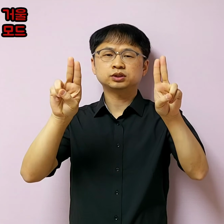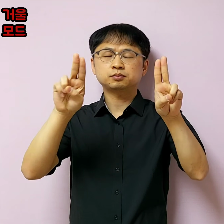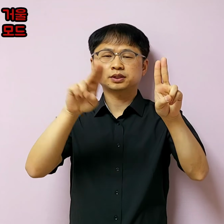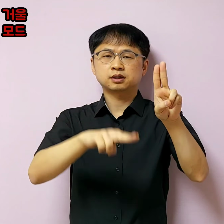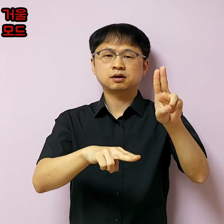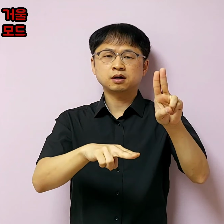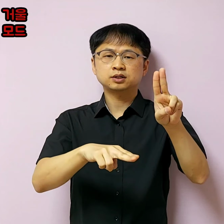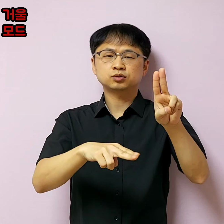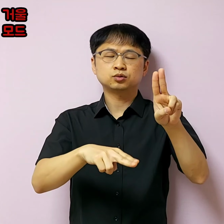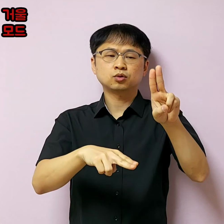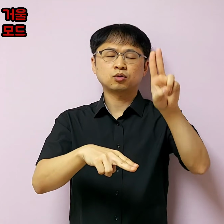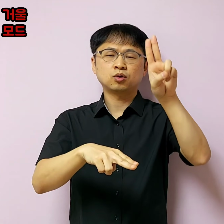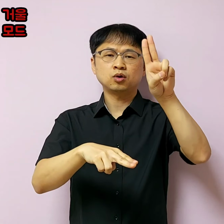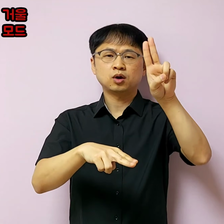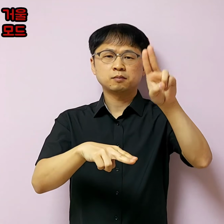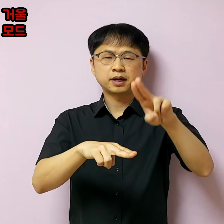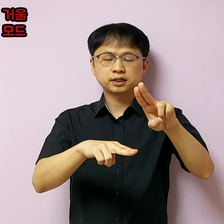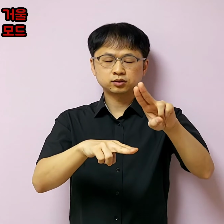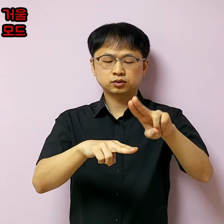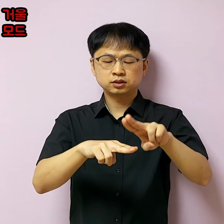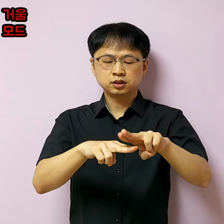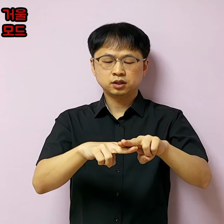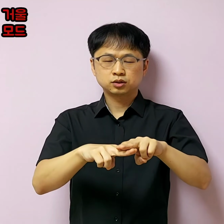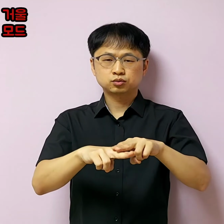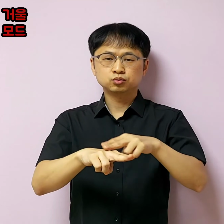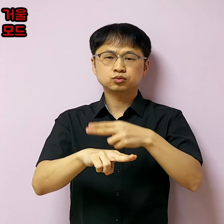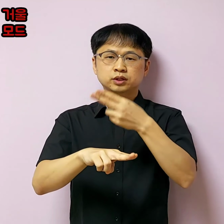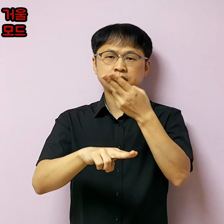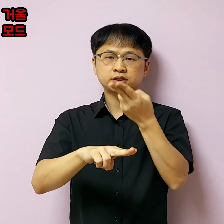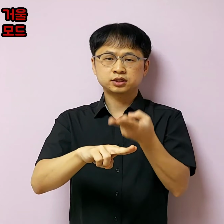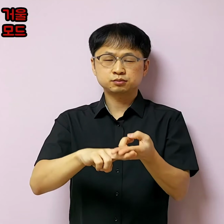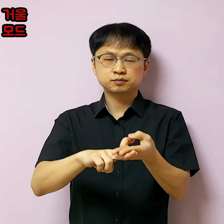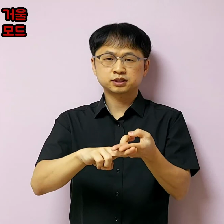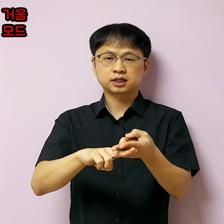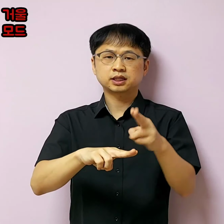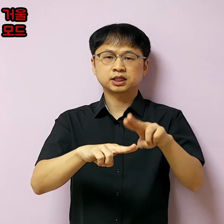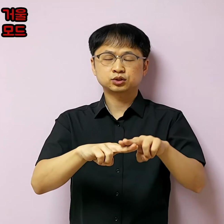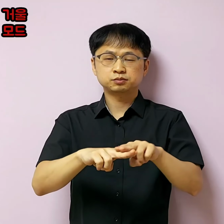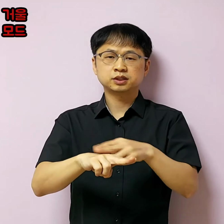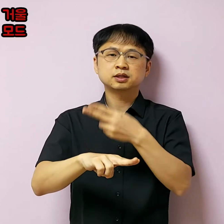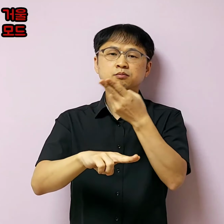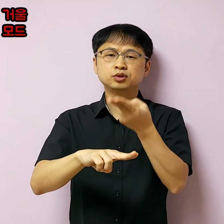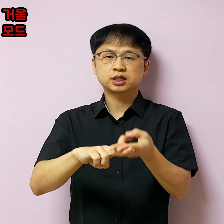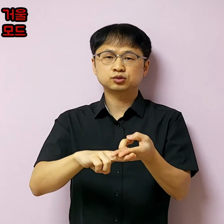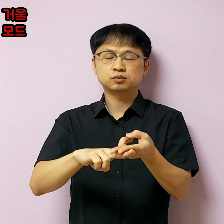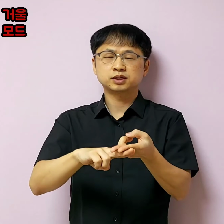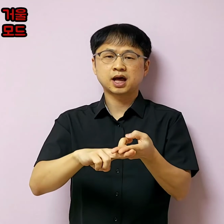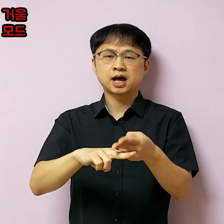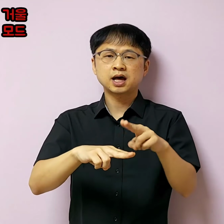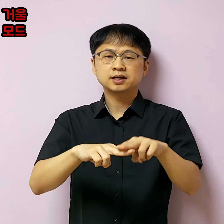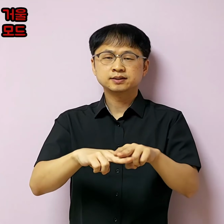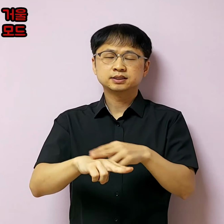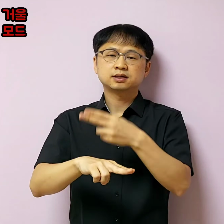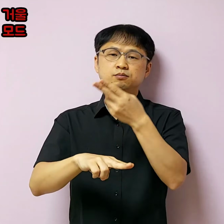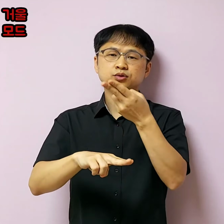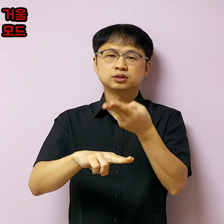중지를 펴서 한 손을 놓고 반대 손을 둥글게 뒤집으면서 갖다 대주시면 선물이라는 수어입니다.